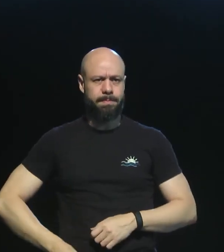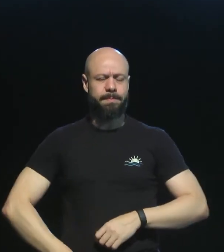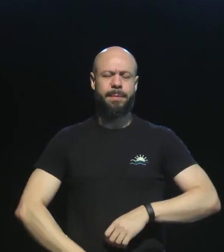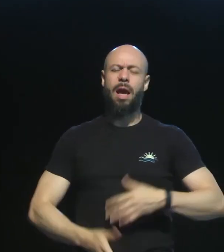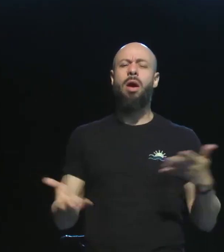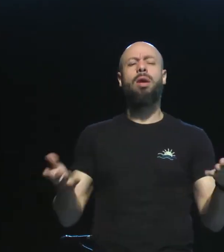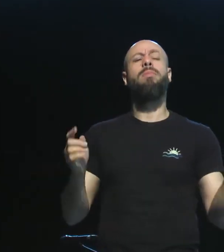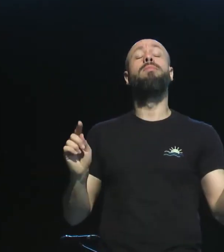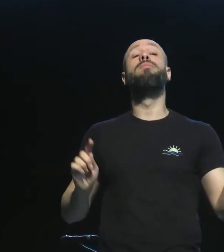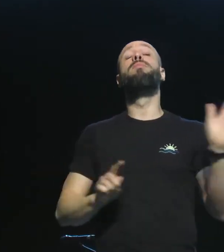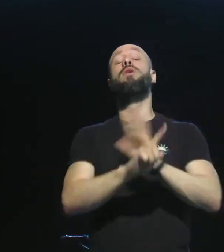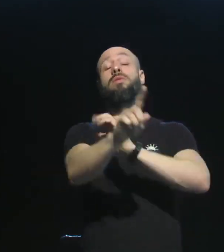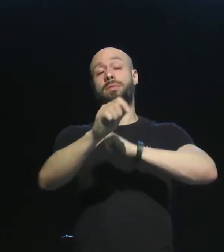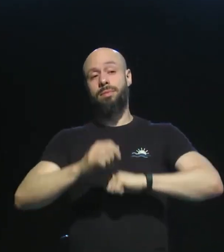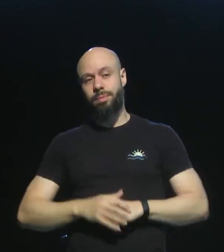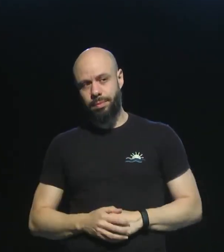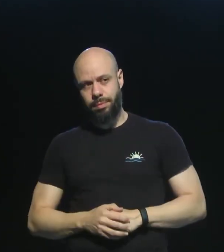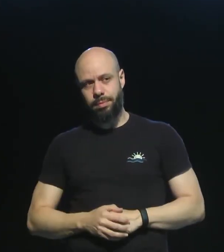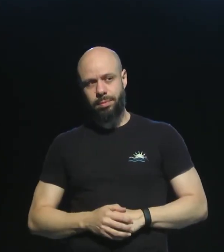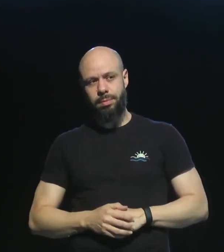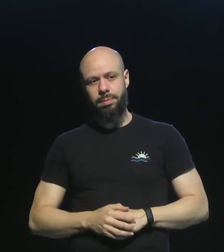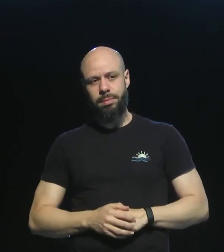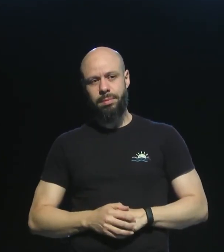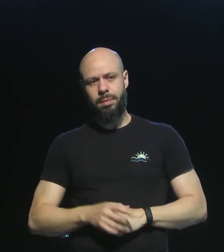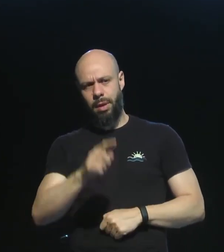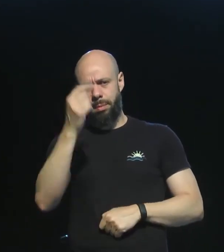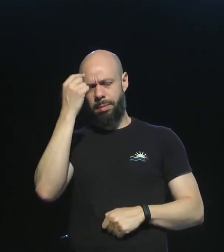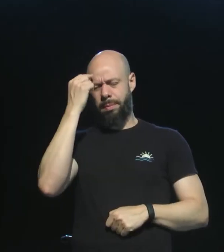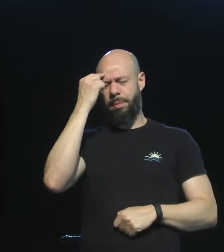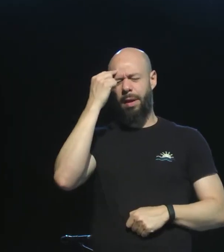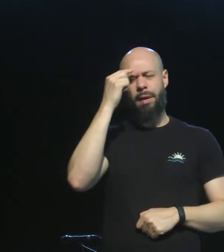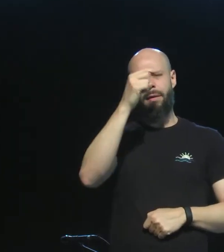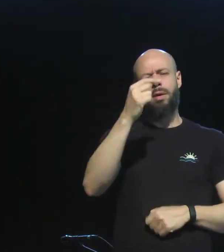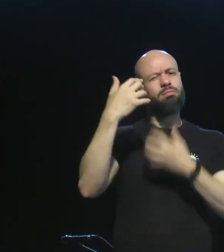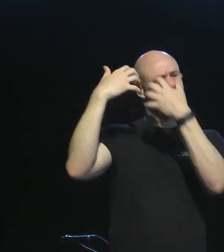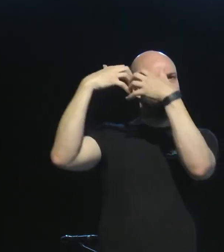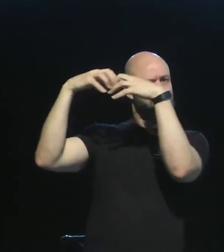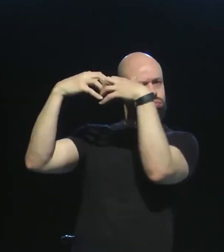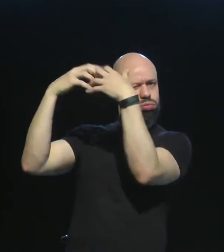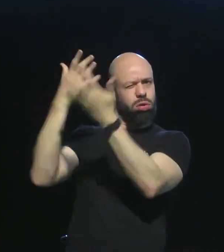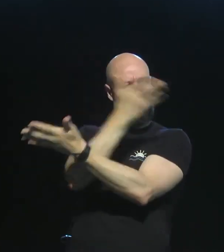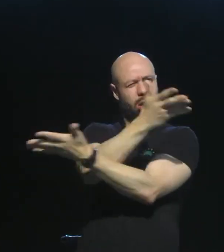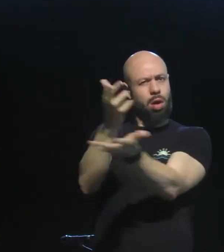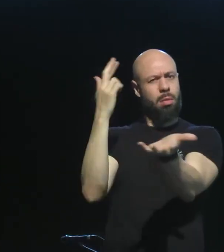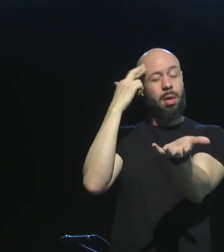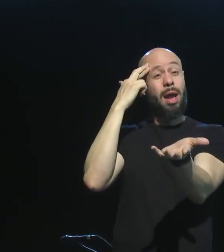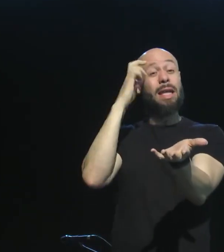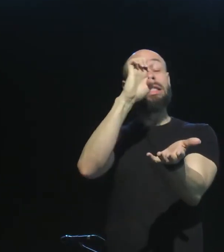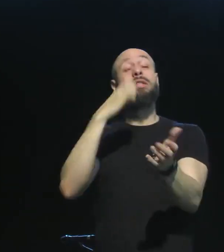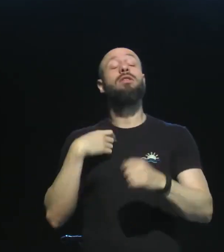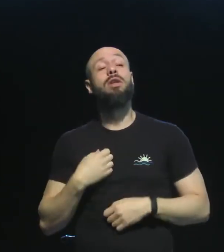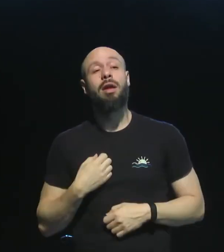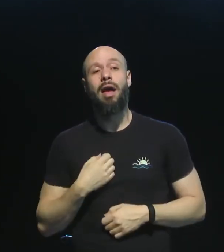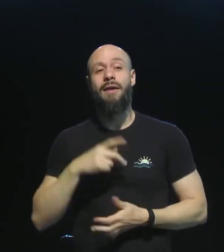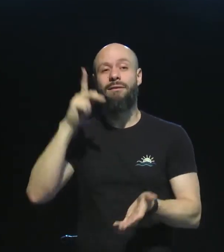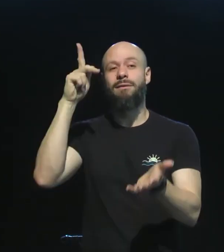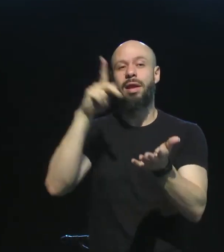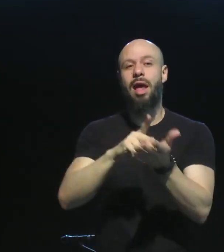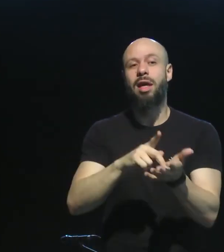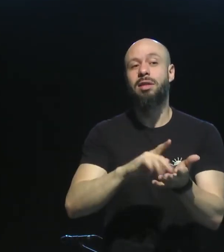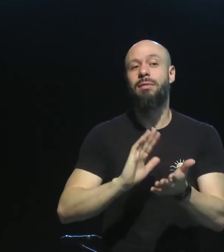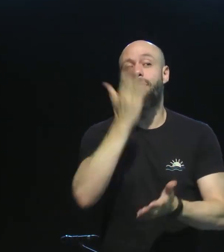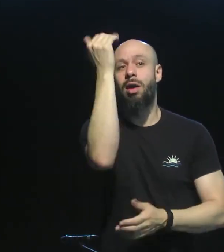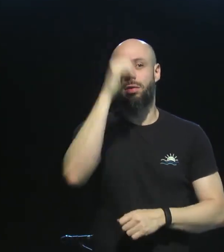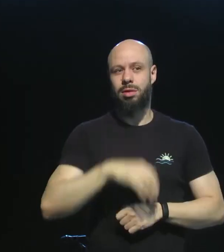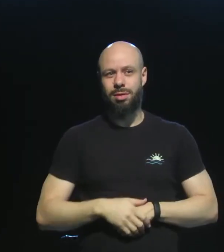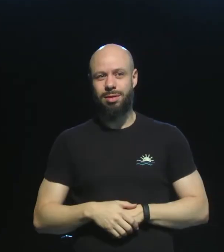E se a sua verdade for uma armadilha? E se